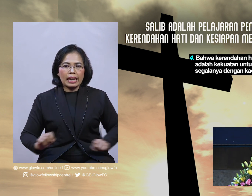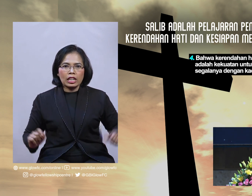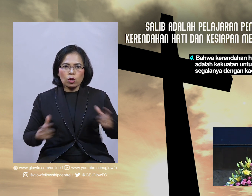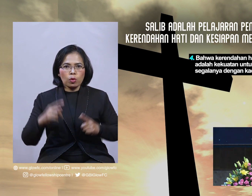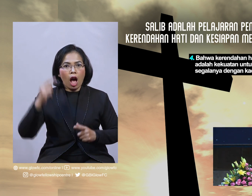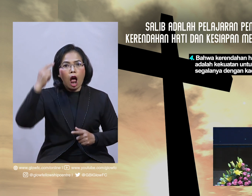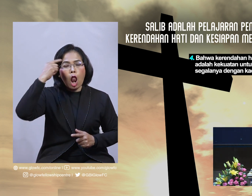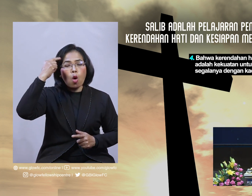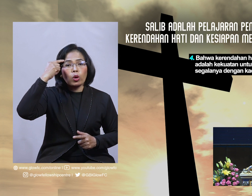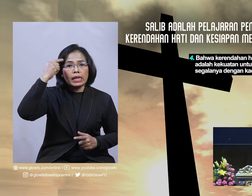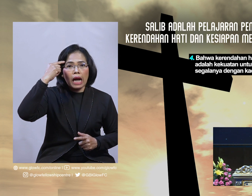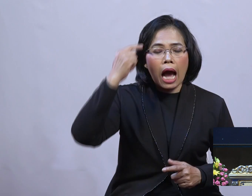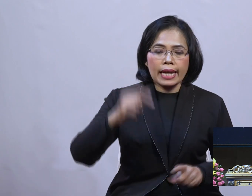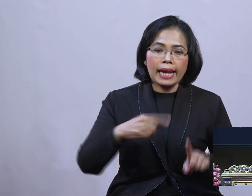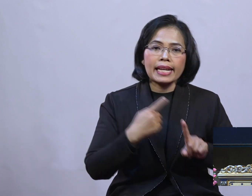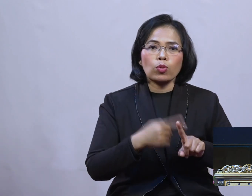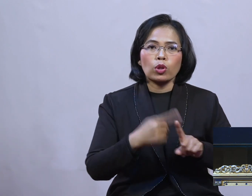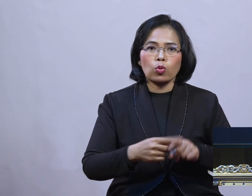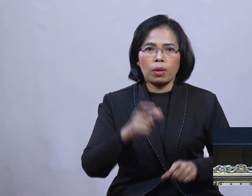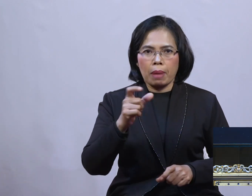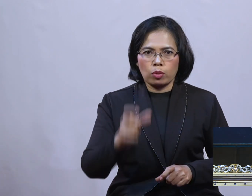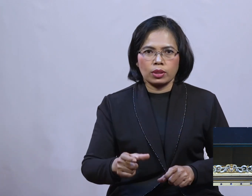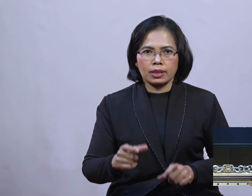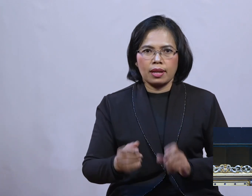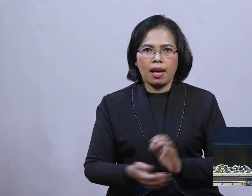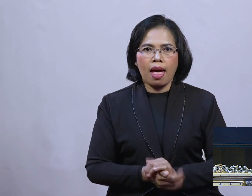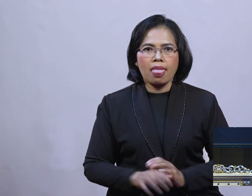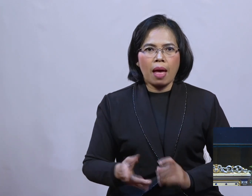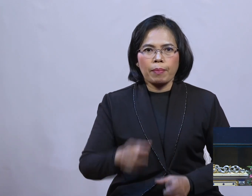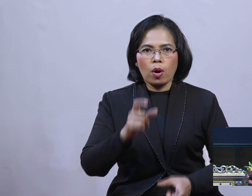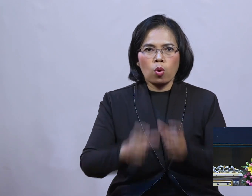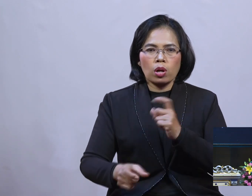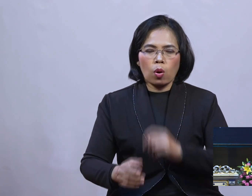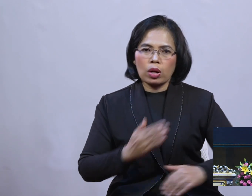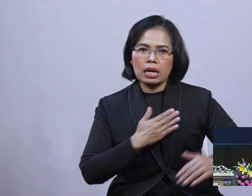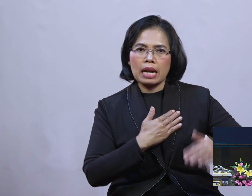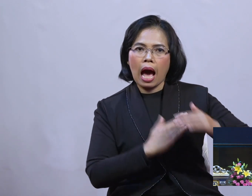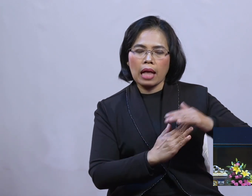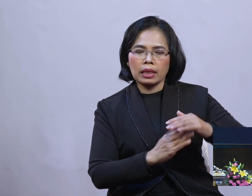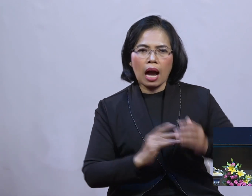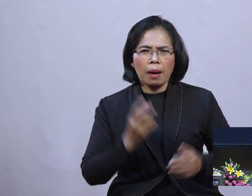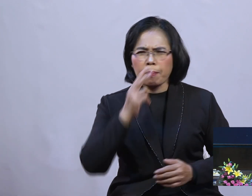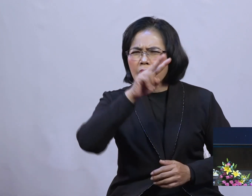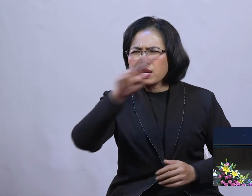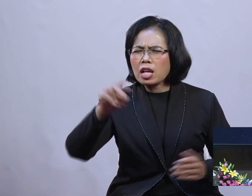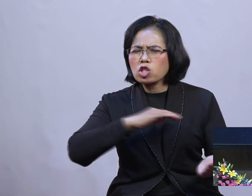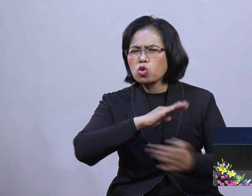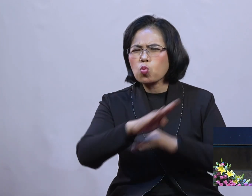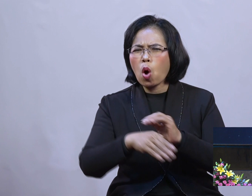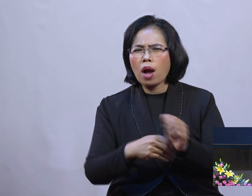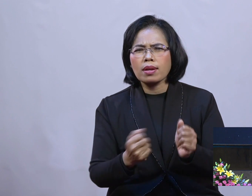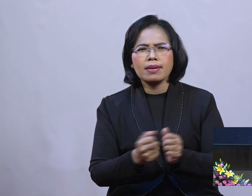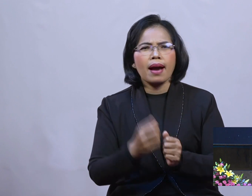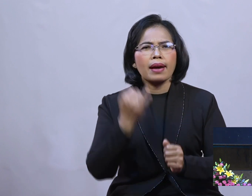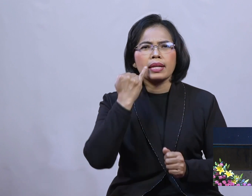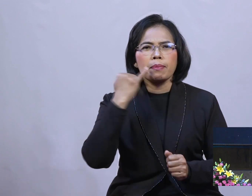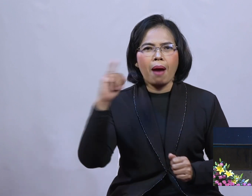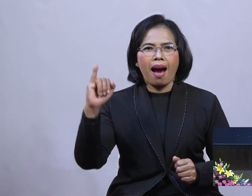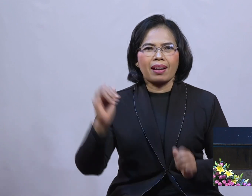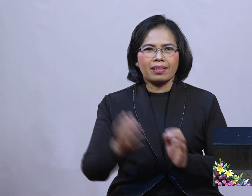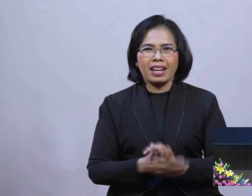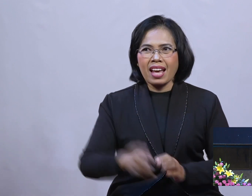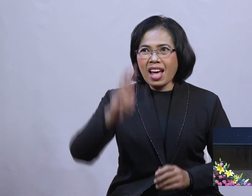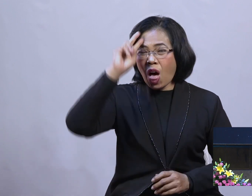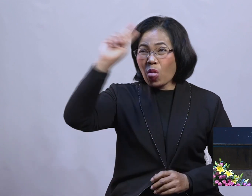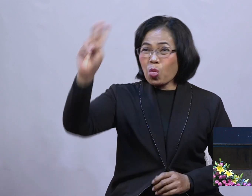dan hitung-hitungan manusia Hai Tapi orang yang rendah hati akan melihat segalanya dengan iman kan Tuhan janji